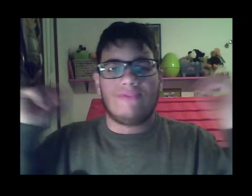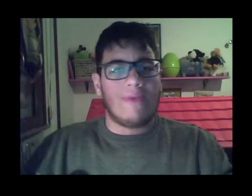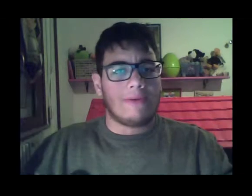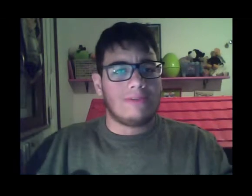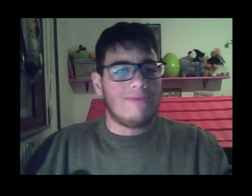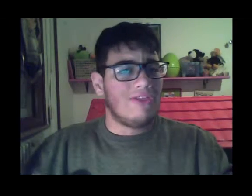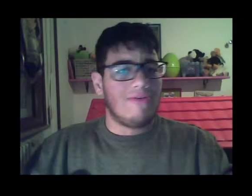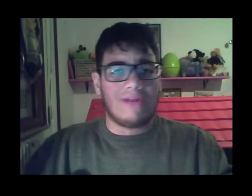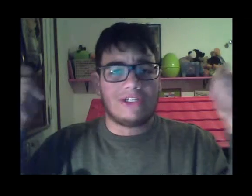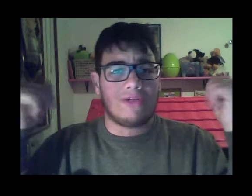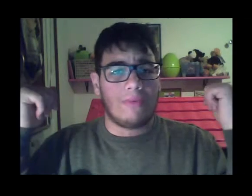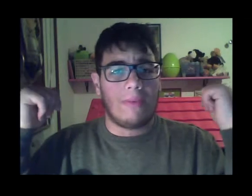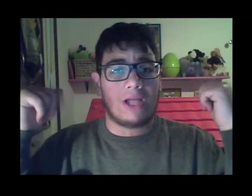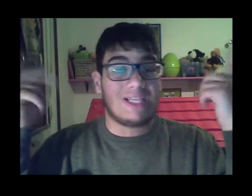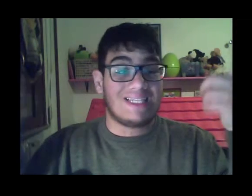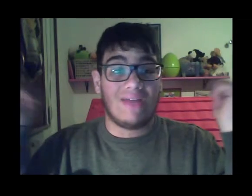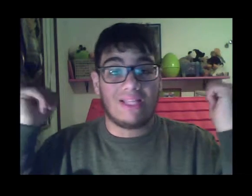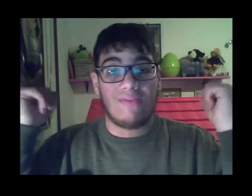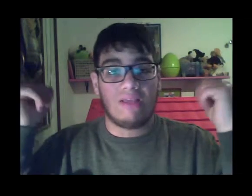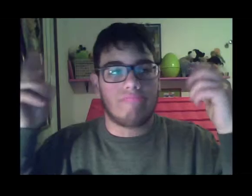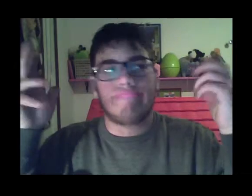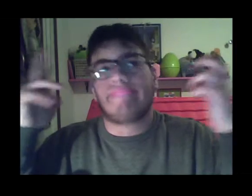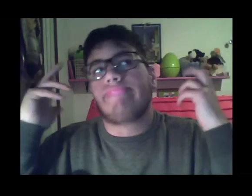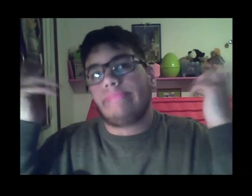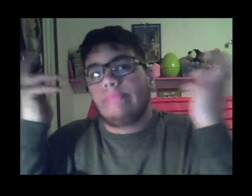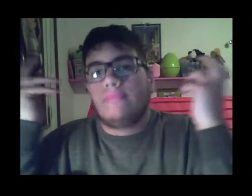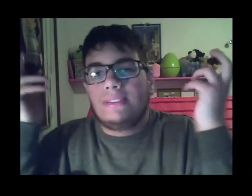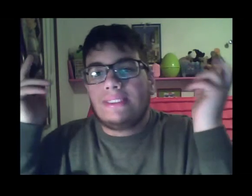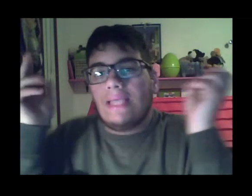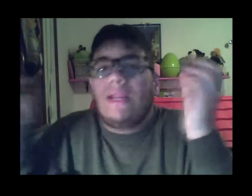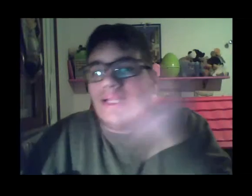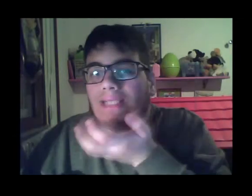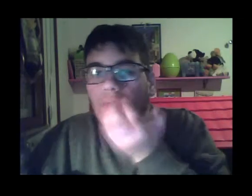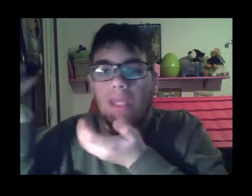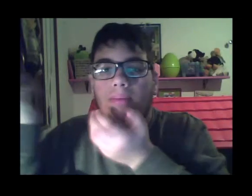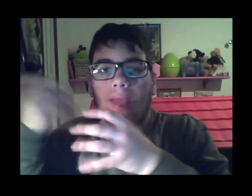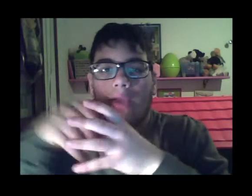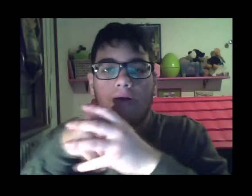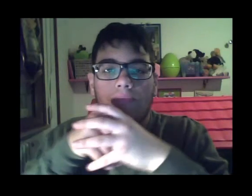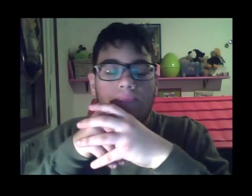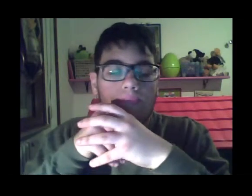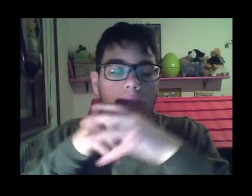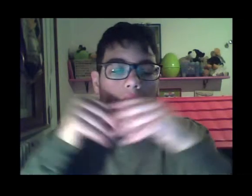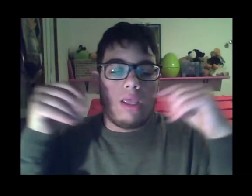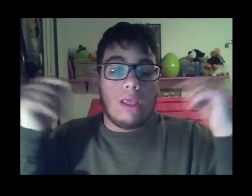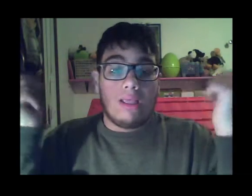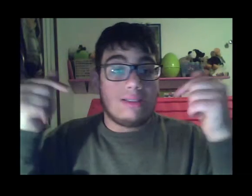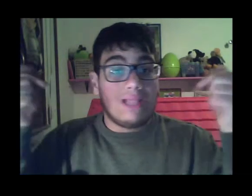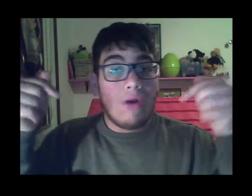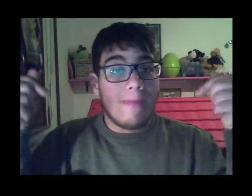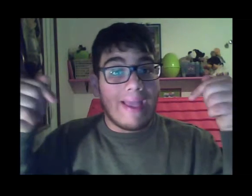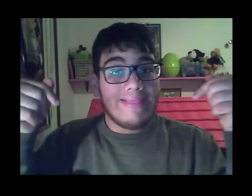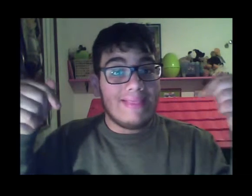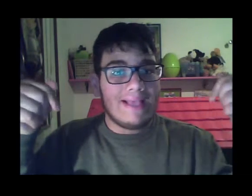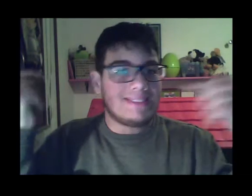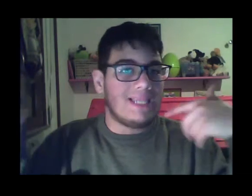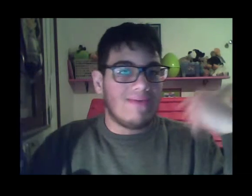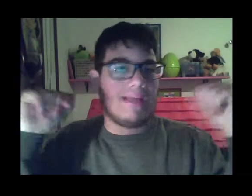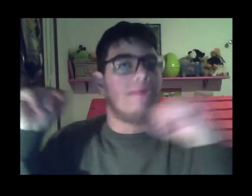vediamo al prossimo video. Lasciate un mi piace, iscrivetevi... Se volete seguirmi, ecco. Nei commenti, iscrivetevi